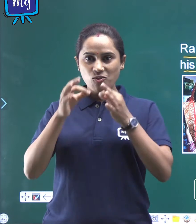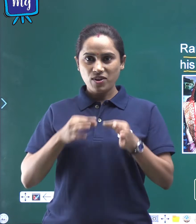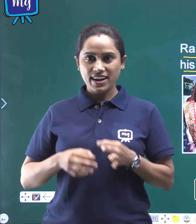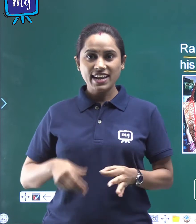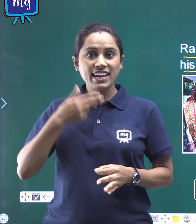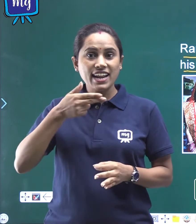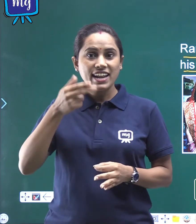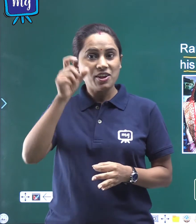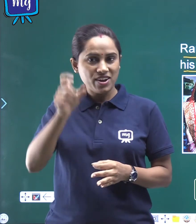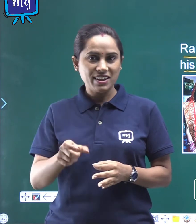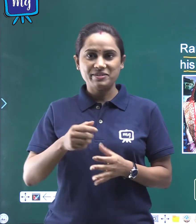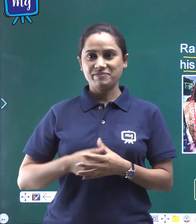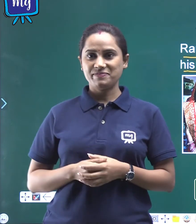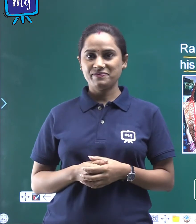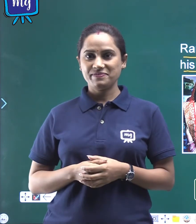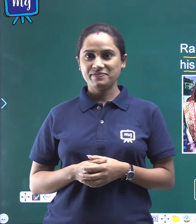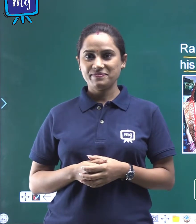वर्णन करने वाला,